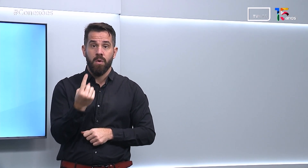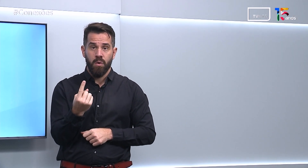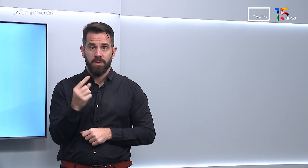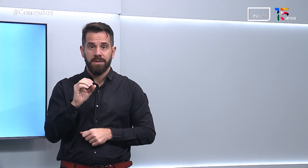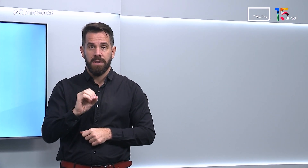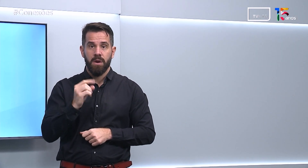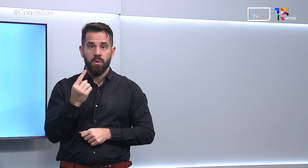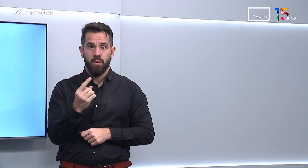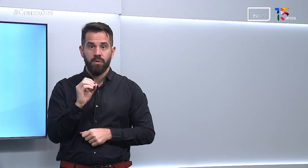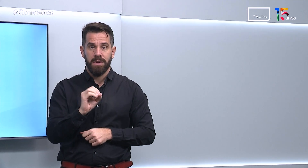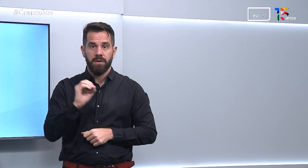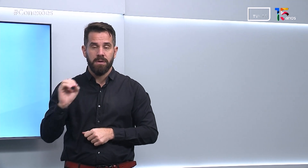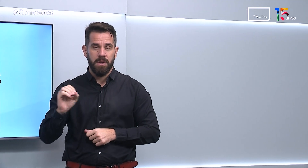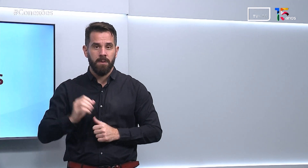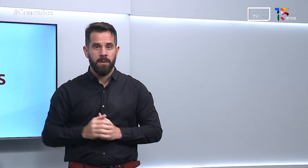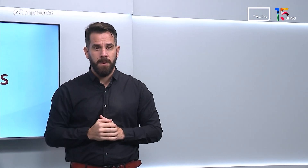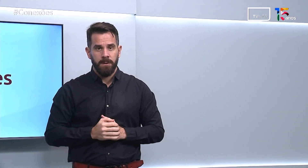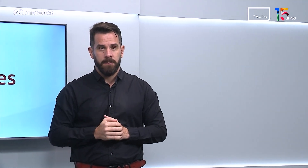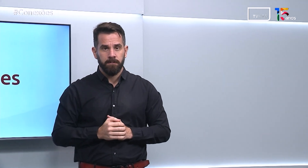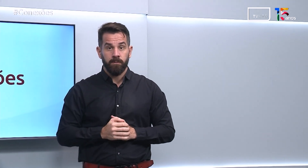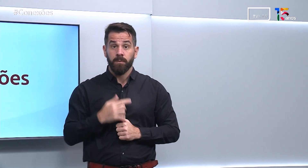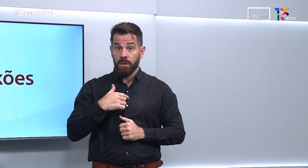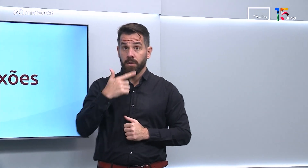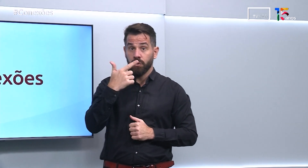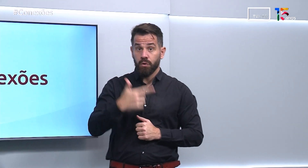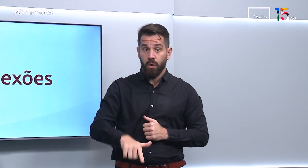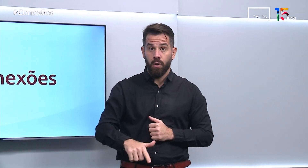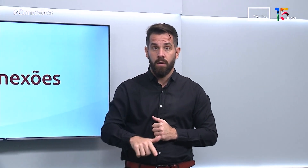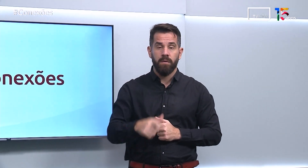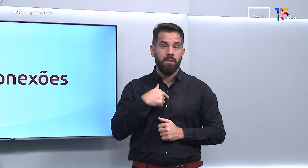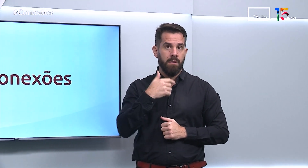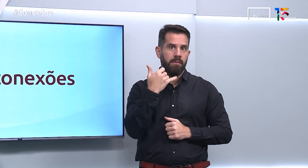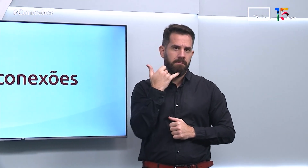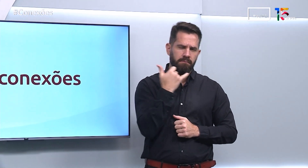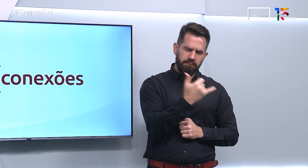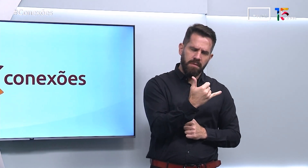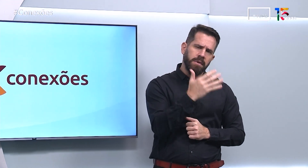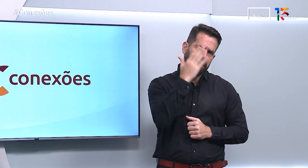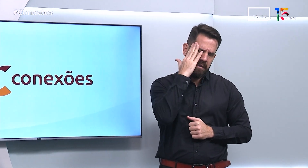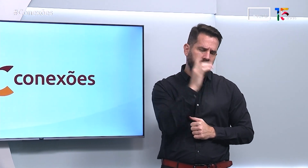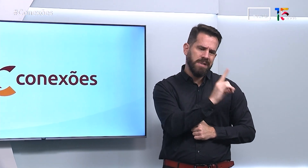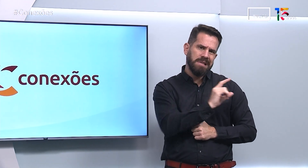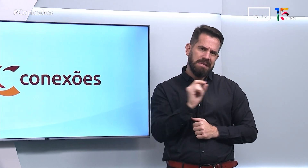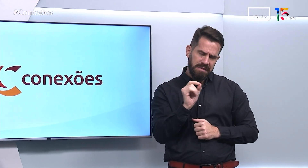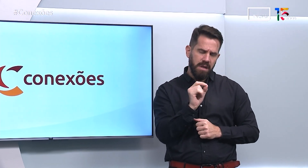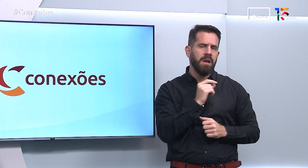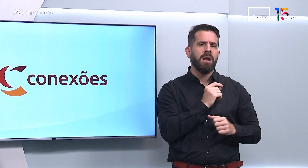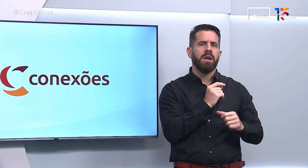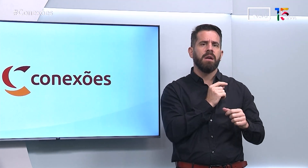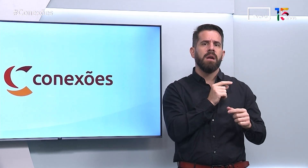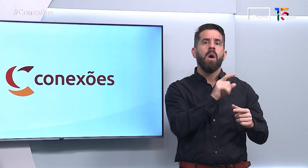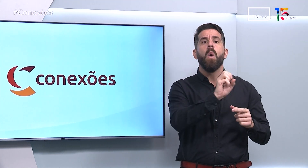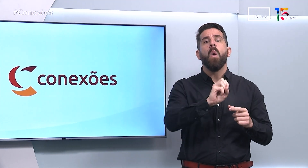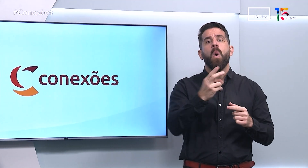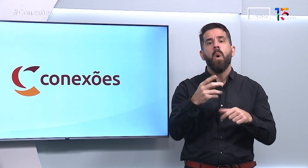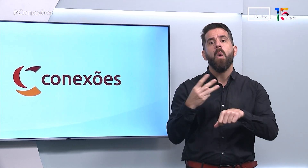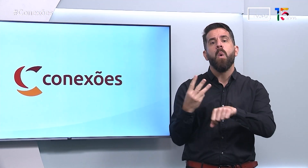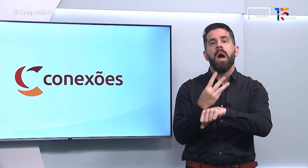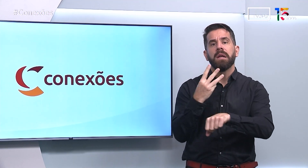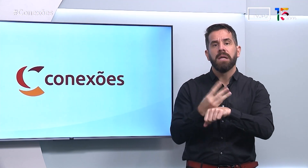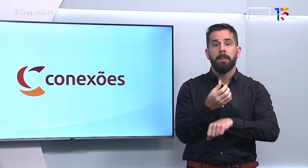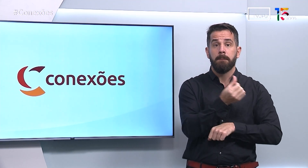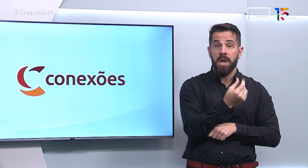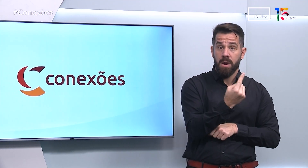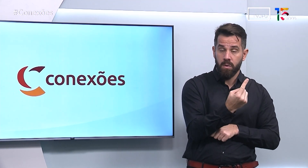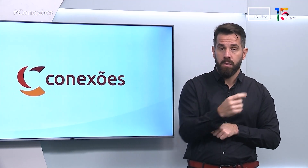99611 0100. Então, repetindo, Disque 100, facinho, 100, ou pelo WhatsApp,